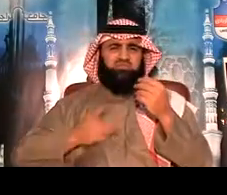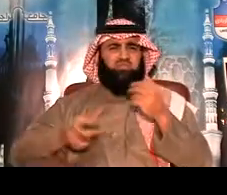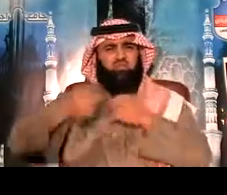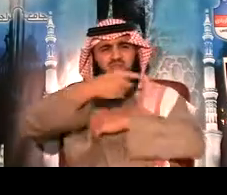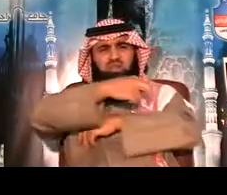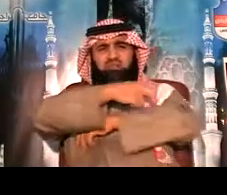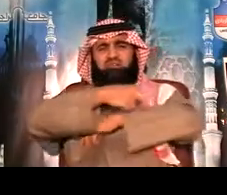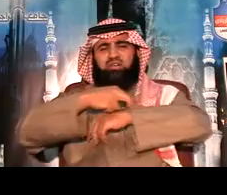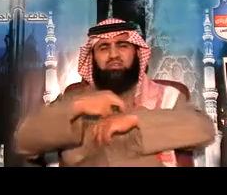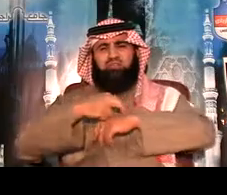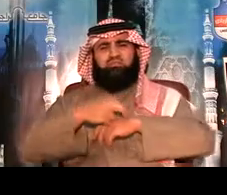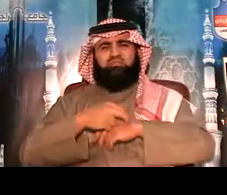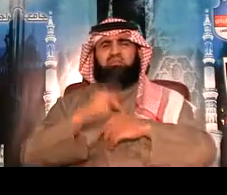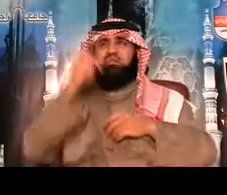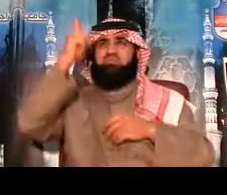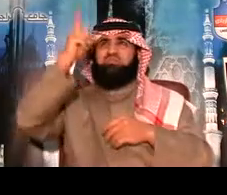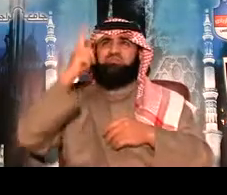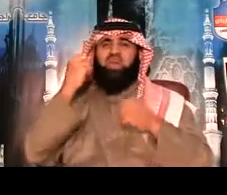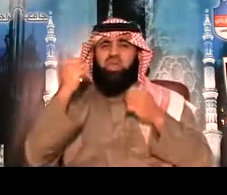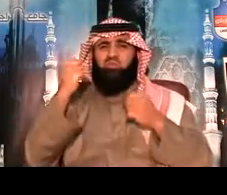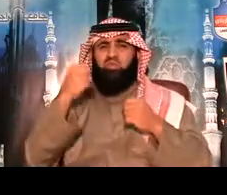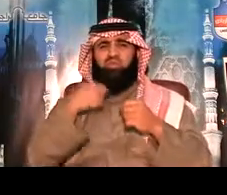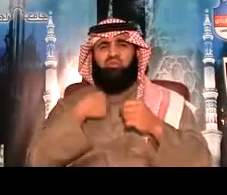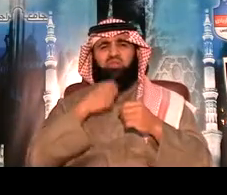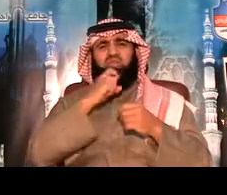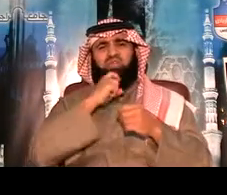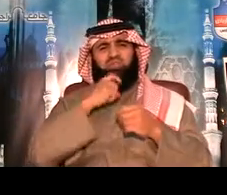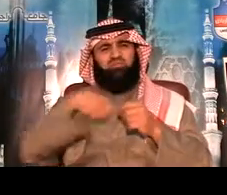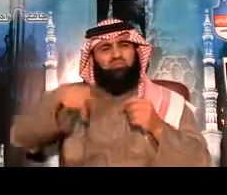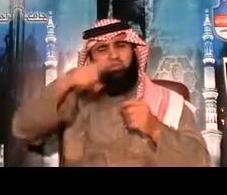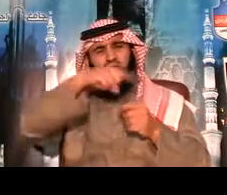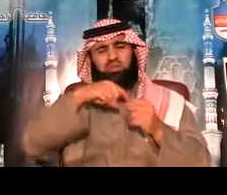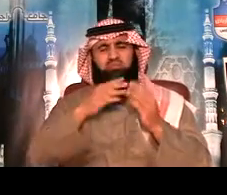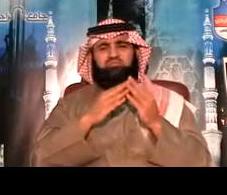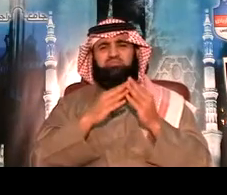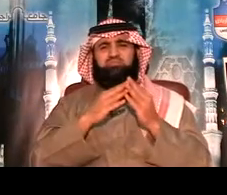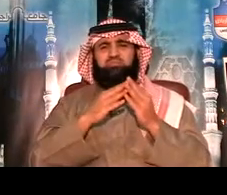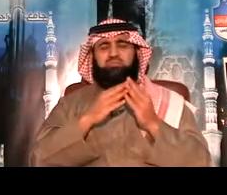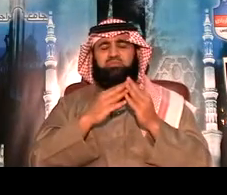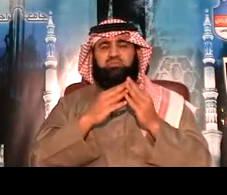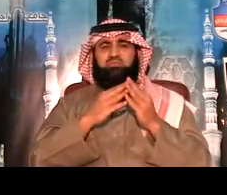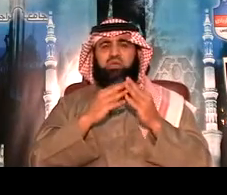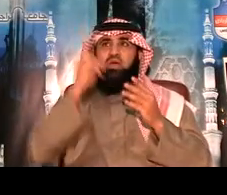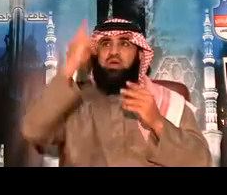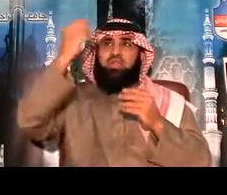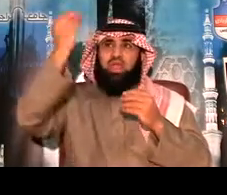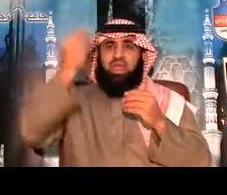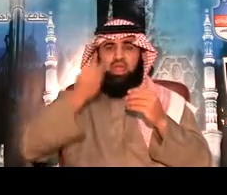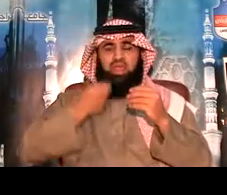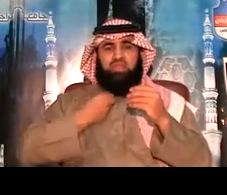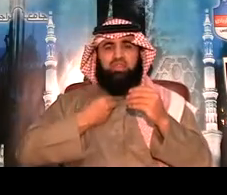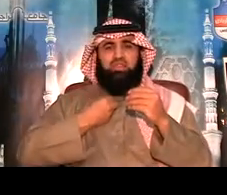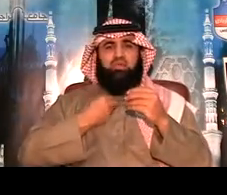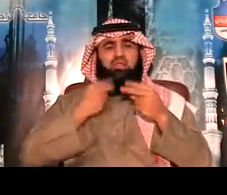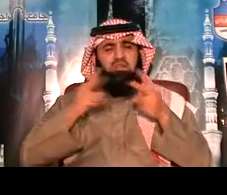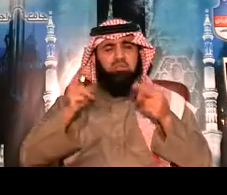الفقراء، أنت القوي ونحن الضعفاء، أنت المعطي والمانع، أنت